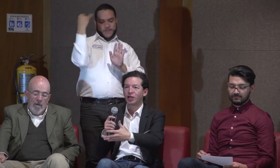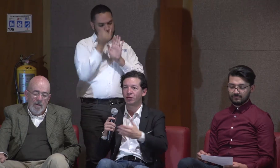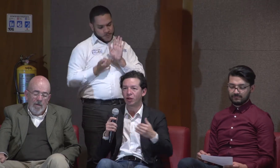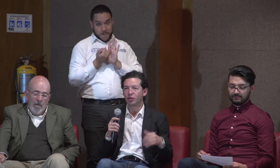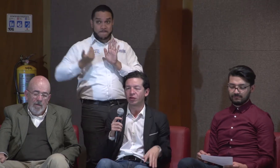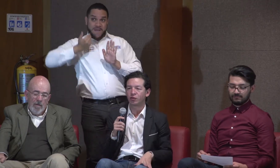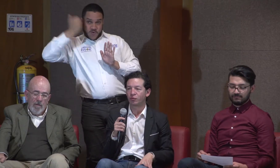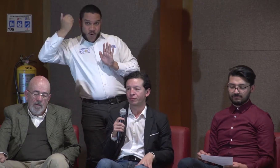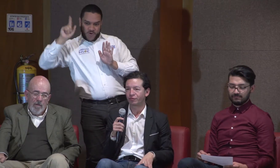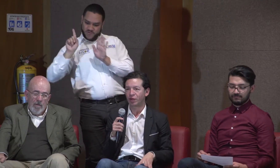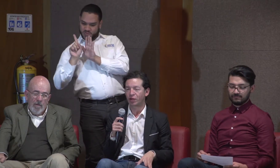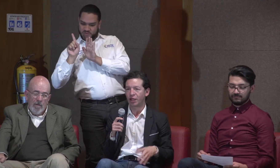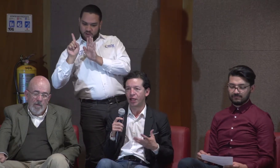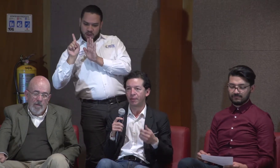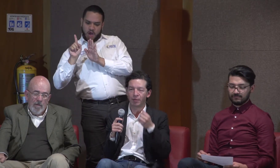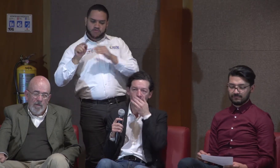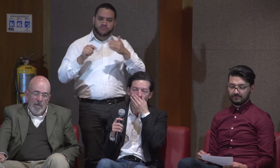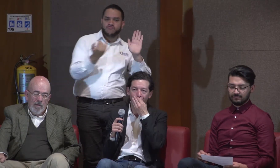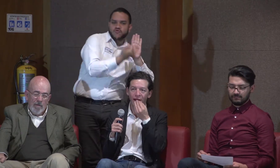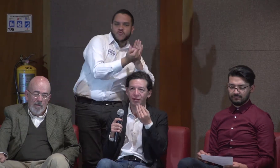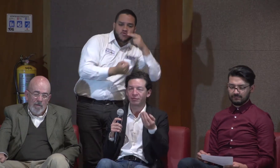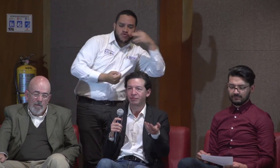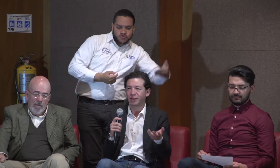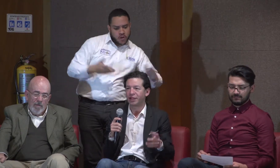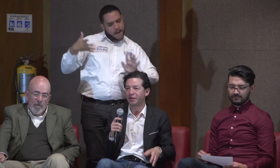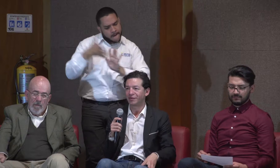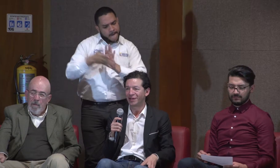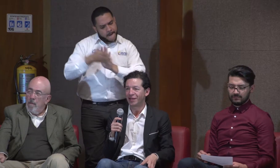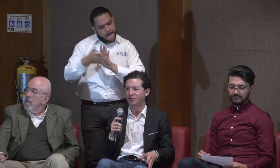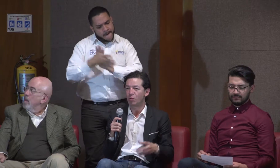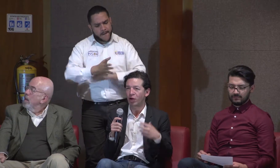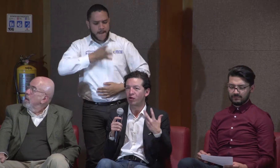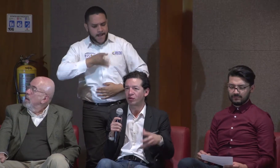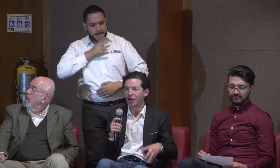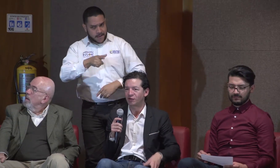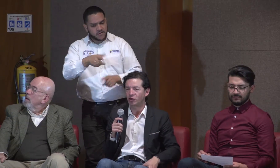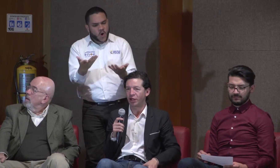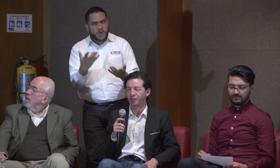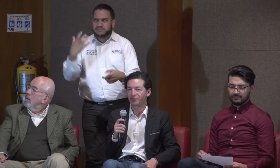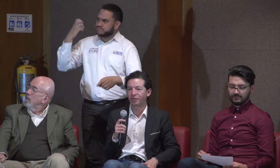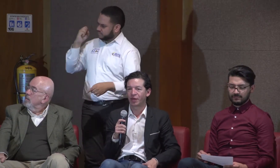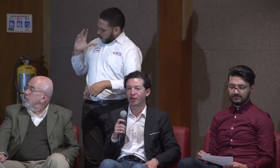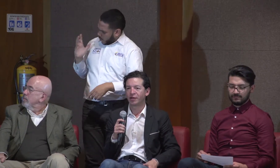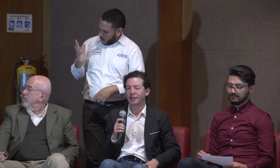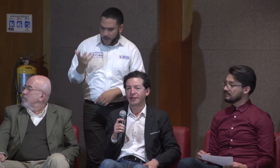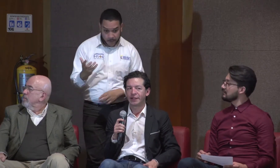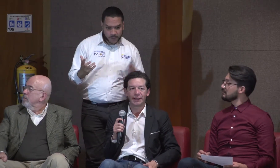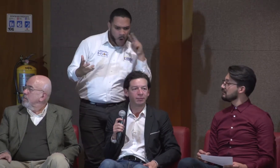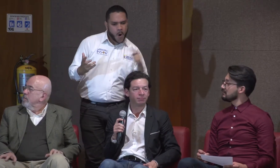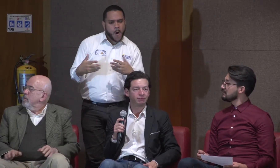adulta, mostrándole a un niño cómo era eso, como reconocer la historia.